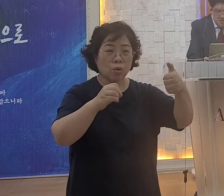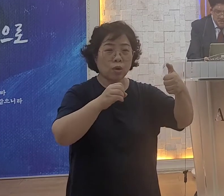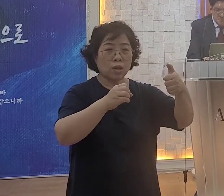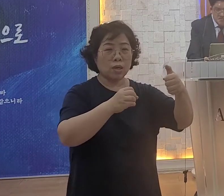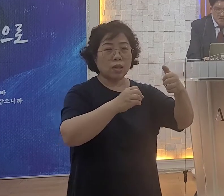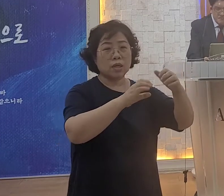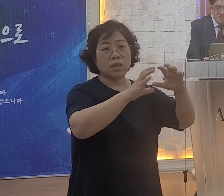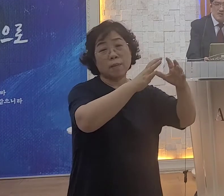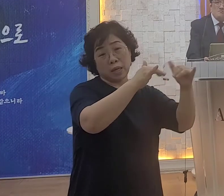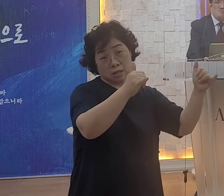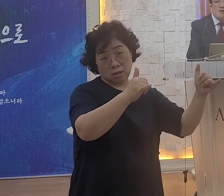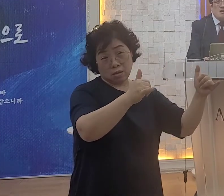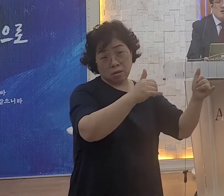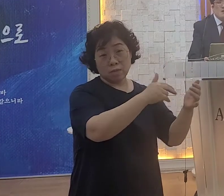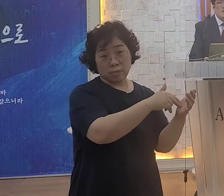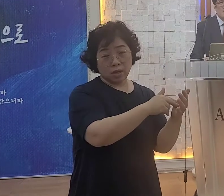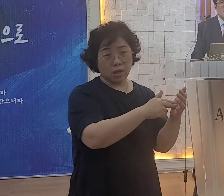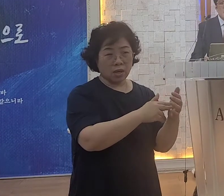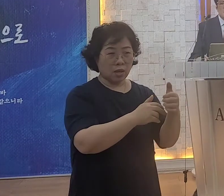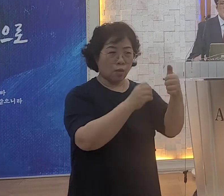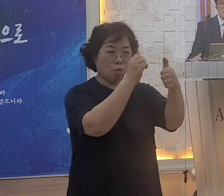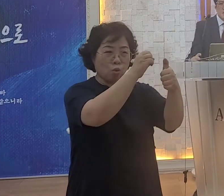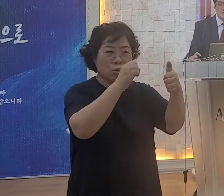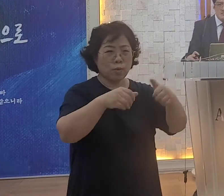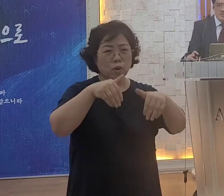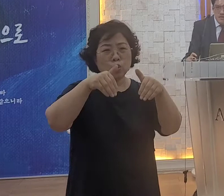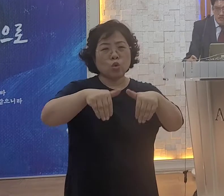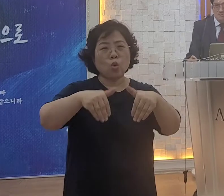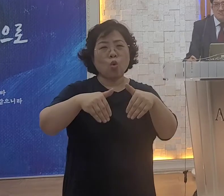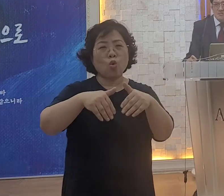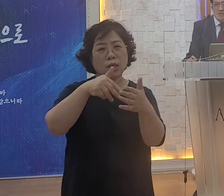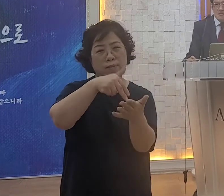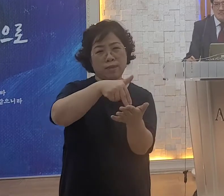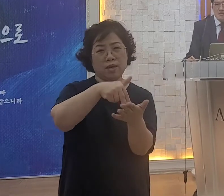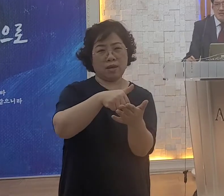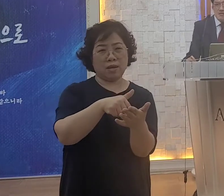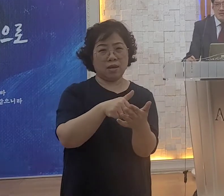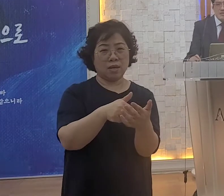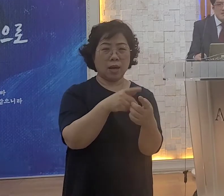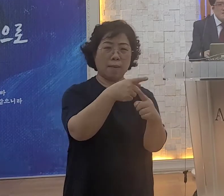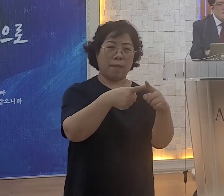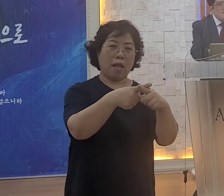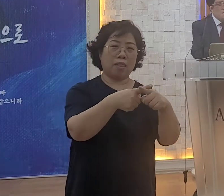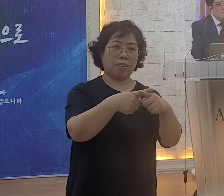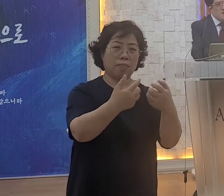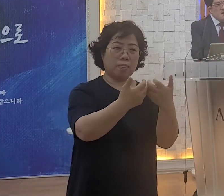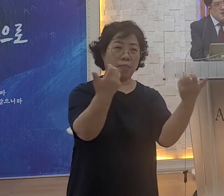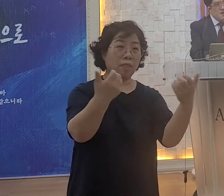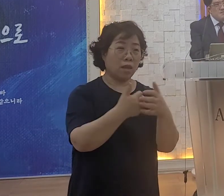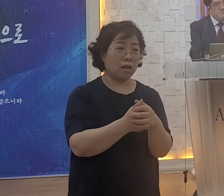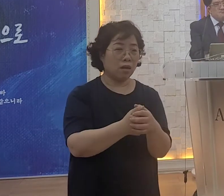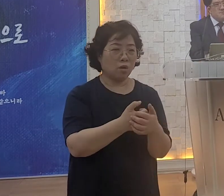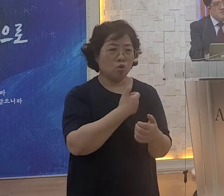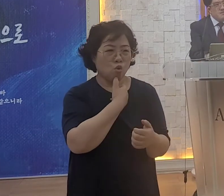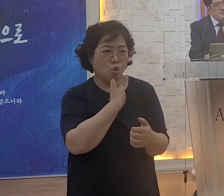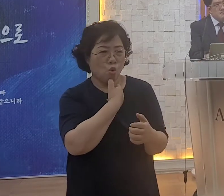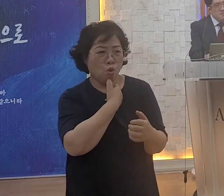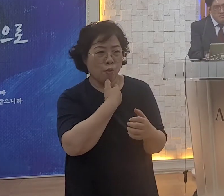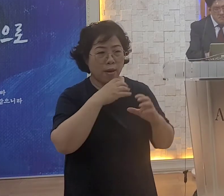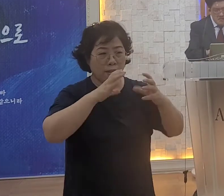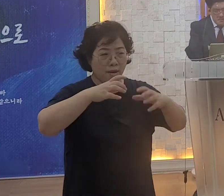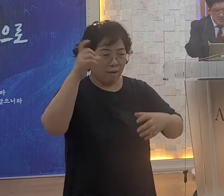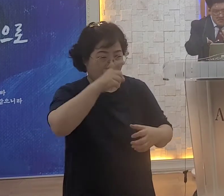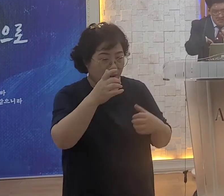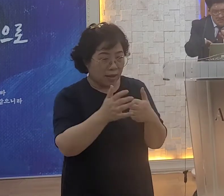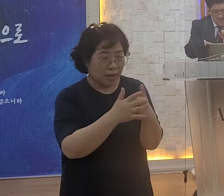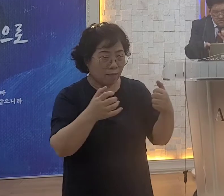역사학자들은 이야기합니다. 그러니까 로마가 그 당시에 세계 최대 제국이었지 않습니까? 그래서 로마가 강한 군대를